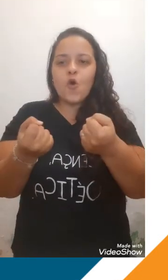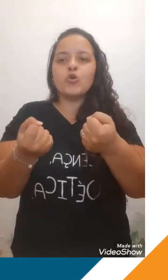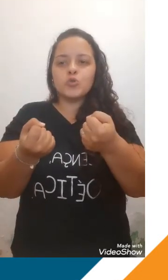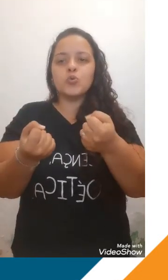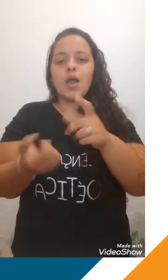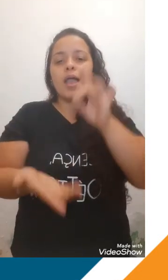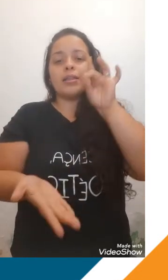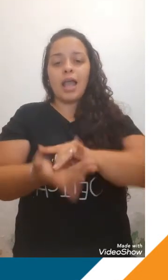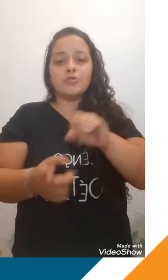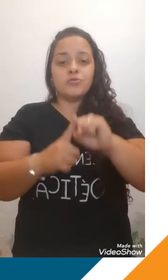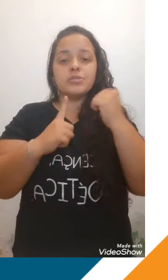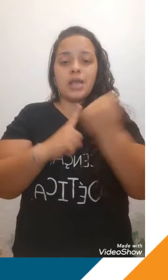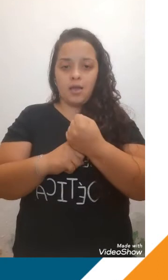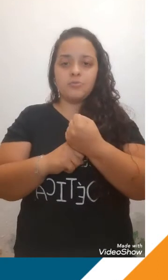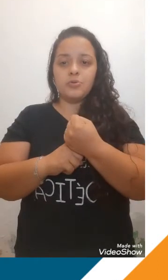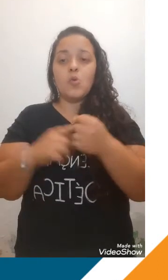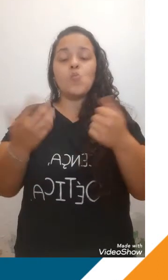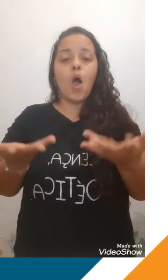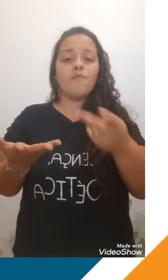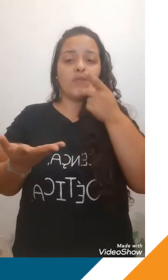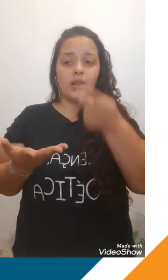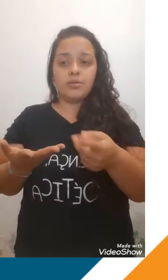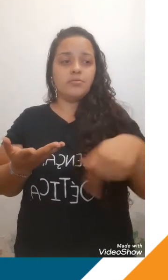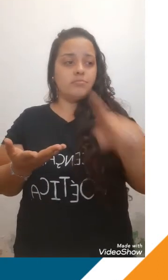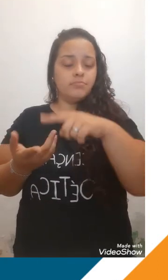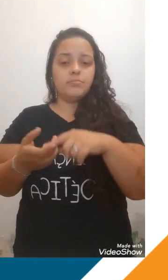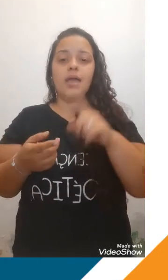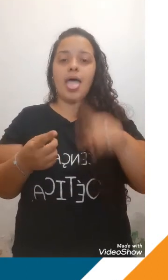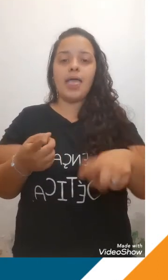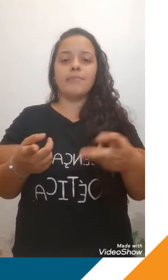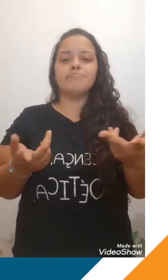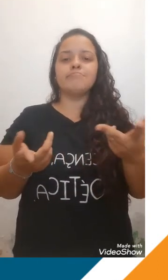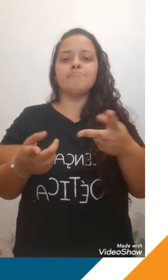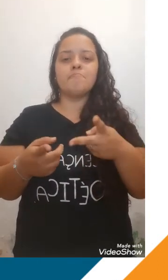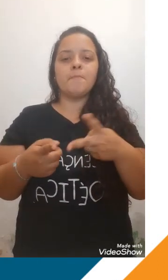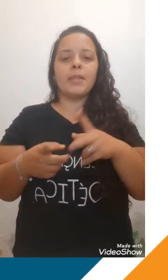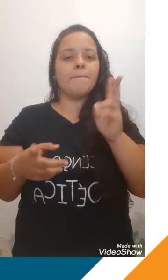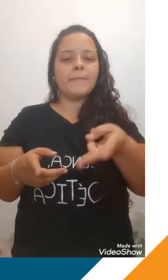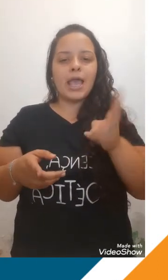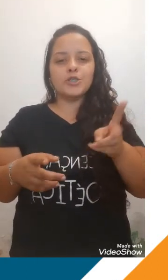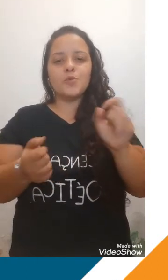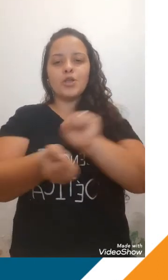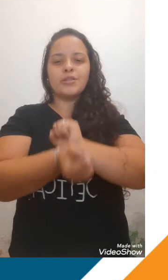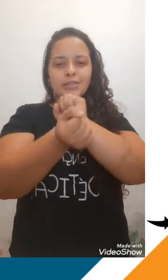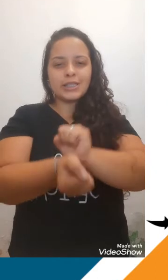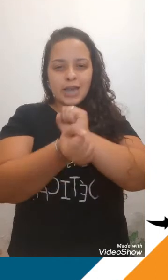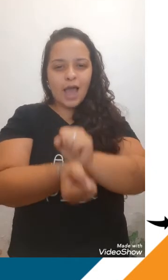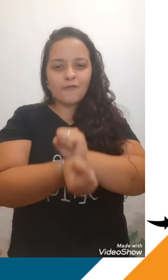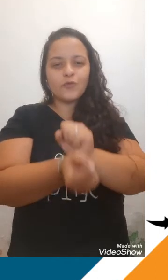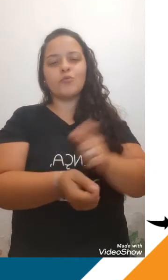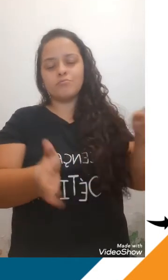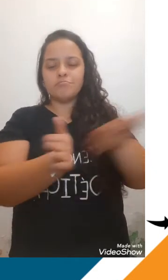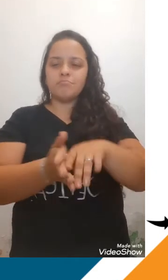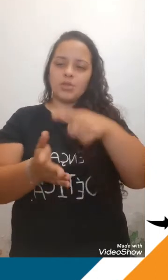Que reforço às realidades sociais velhas realidades sociais está se referindo? A manutenção da escravidão e do tráfico. Então, a